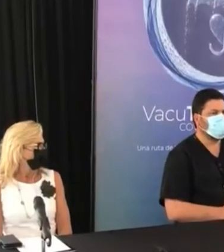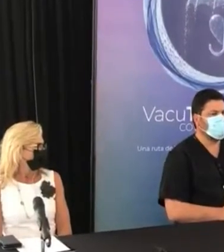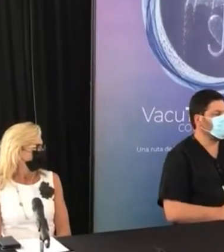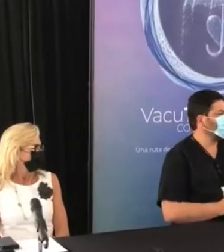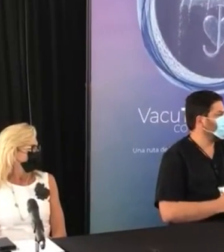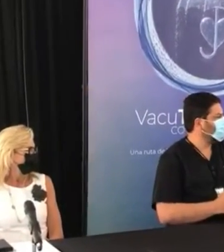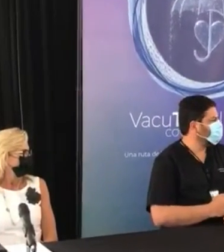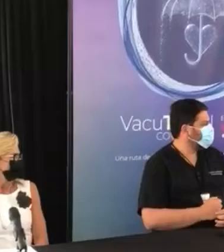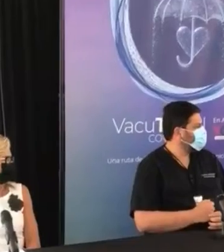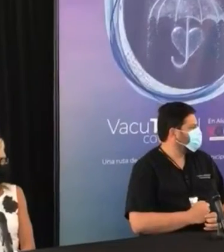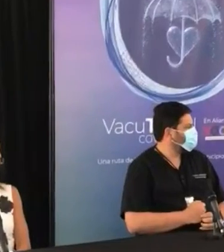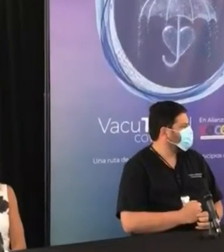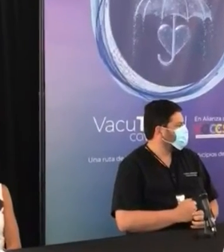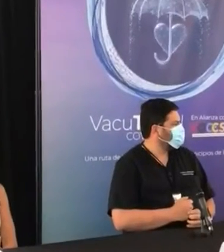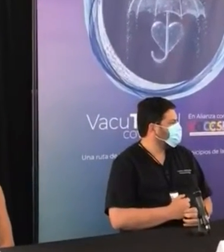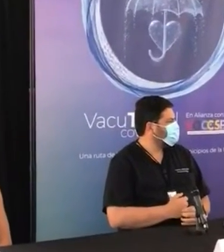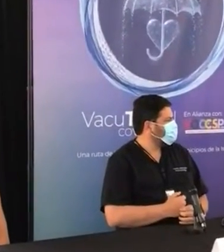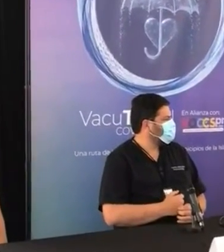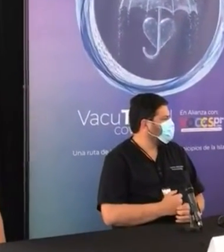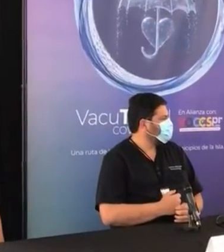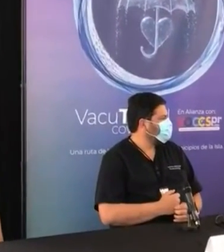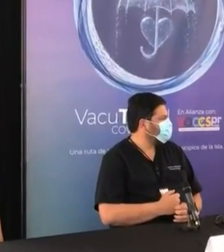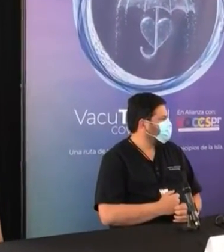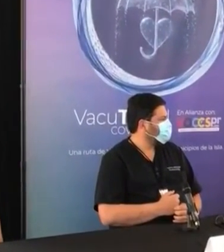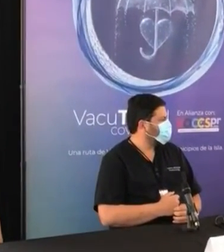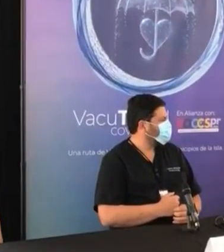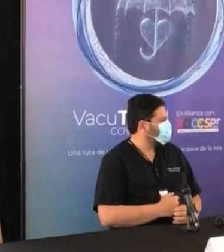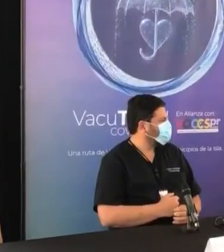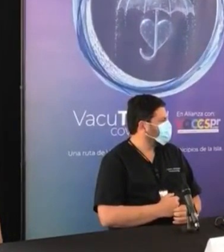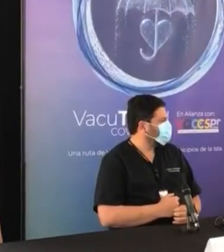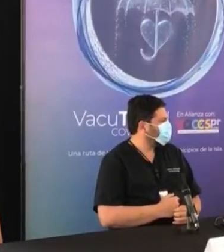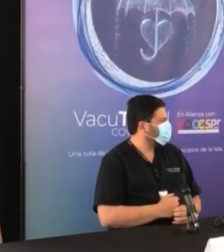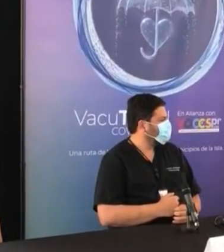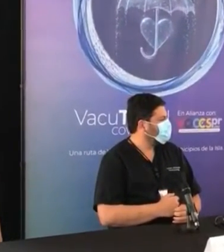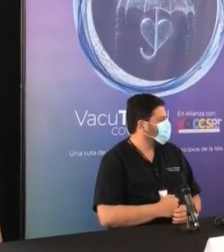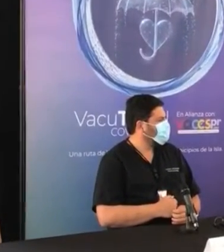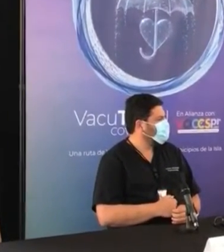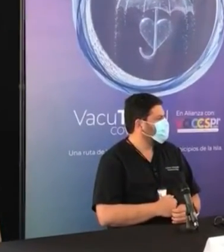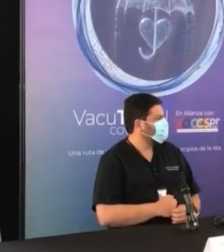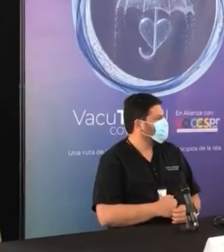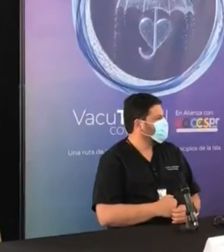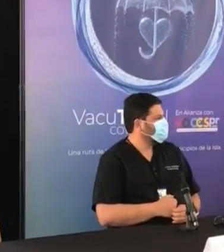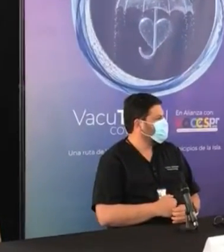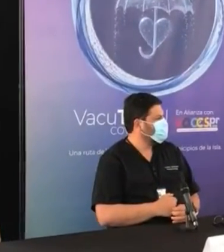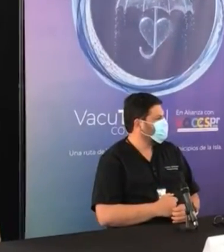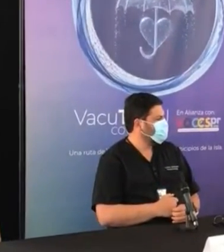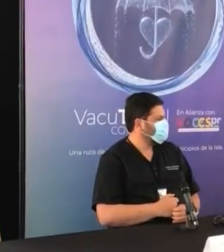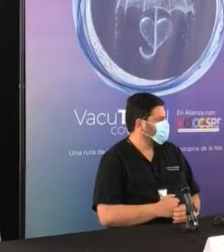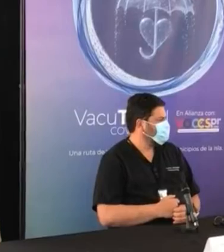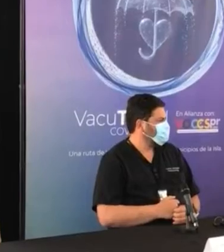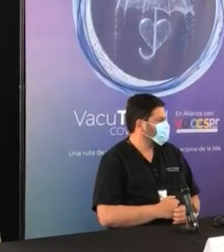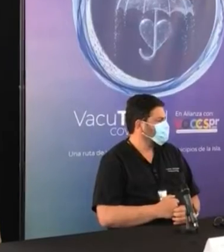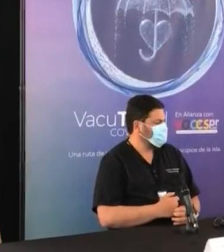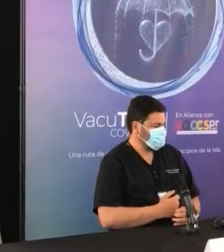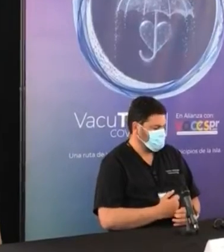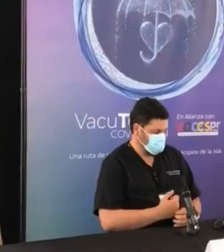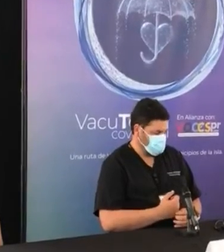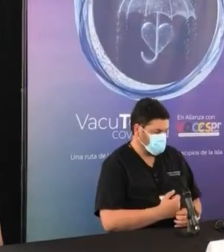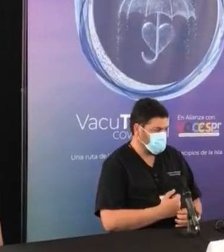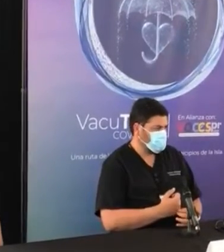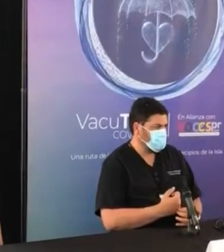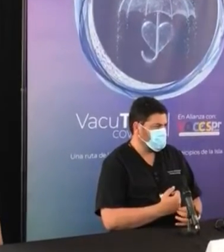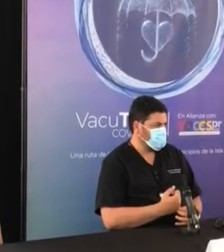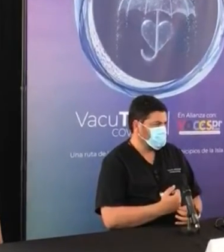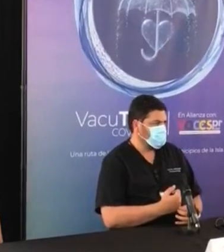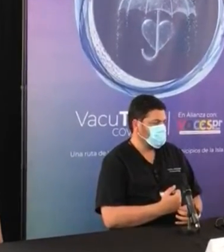Yo estoy de 5 días después solamente porque los centros tienen que planear sus vacunas número 2. Y además, acuérdate, esto es refrigeración. No puedo